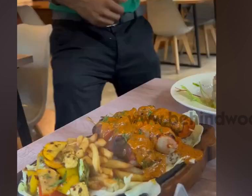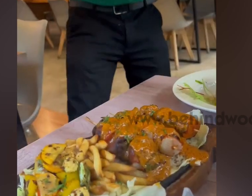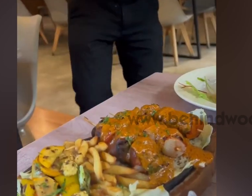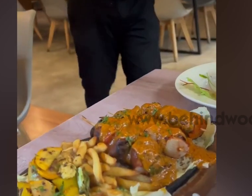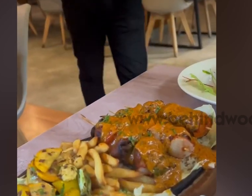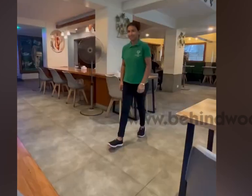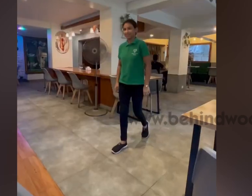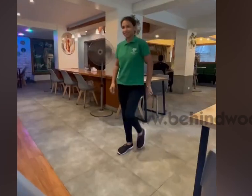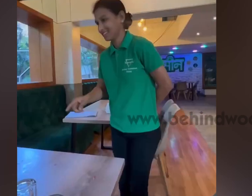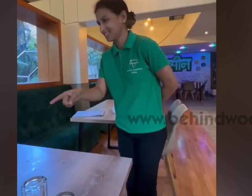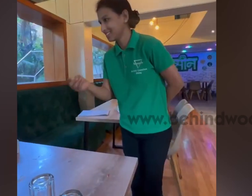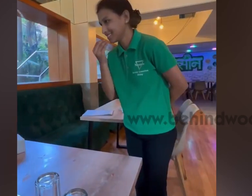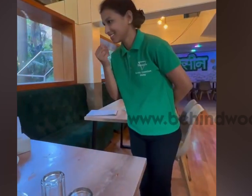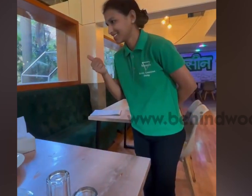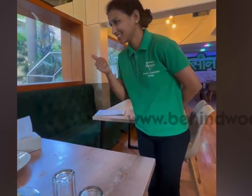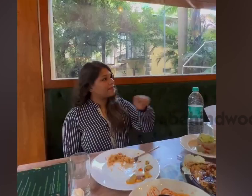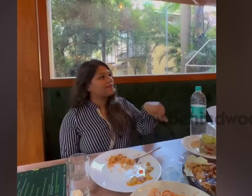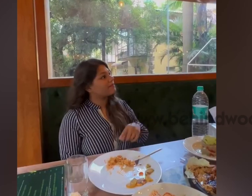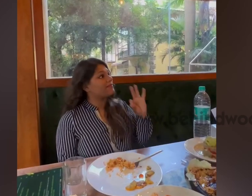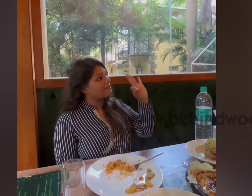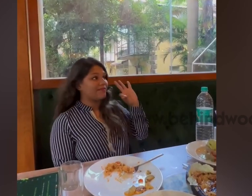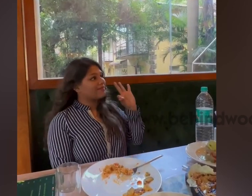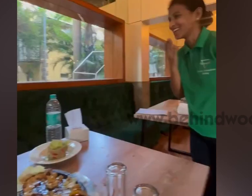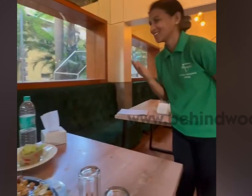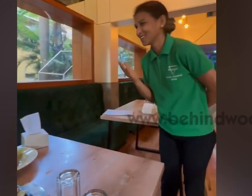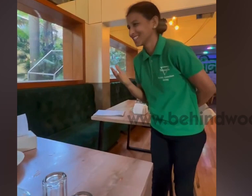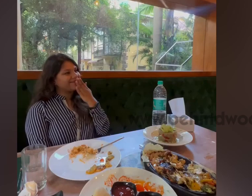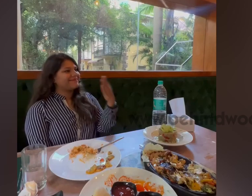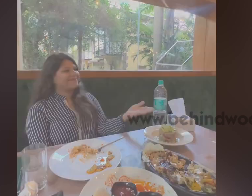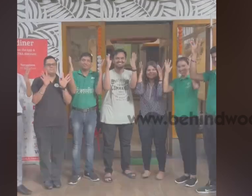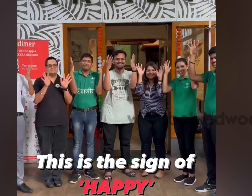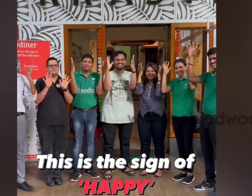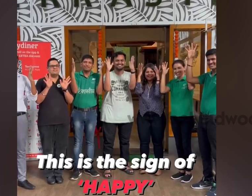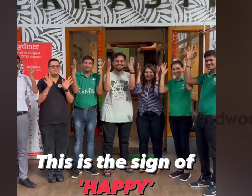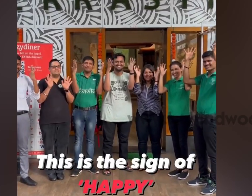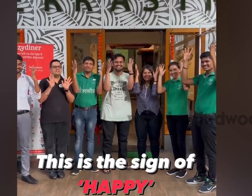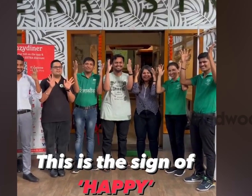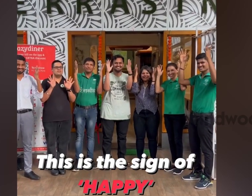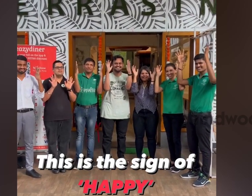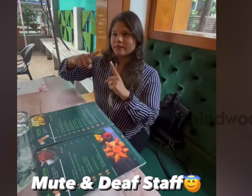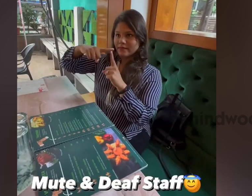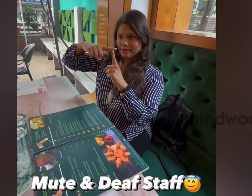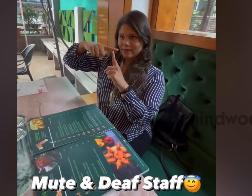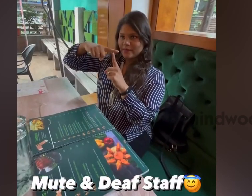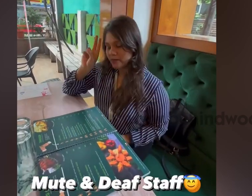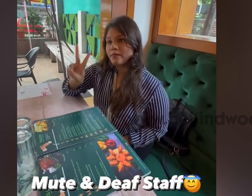സംരംഭങ്ങൾ നമ്മുടെ നാട്ടിലും വരികയാണെങ്കിൽ നമ്മൾ അങ്ങനെയുള്ള സംരംഭങ്ങളെ രണ്ട് കൈ നീട്ടി സ്വീകരിക്കുകയും വേണം. അവർക്ക് മുന്നോട്ട് പോവാൻ സകലവിധ